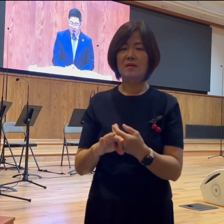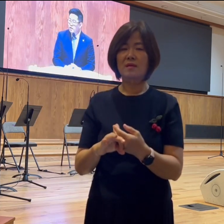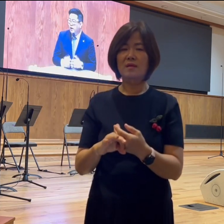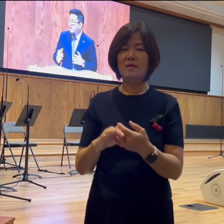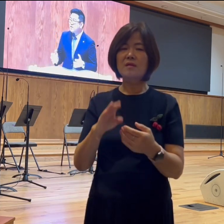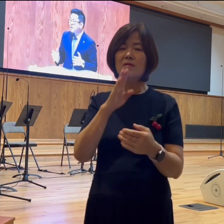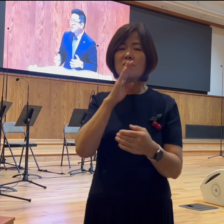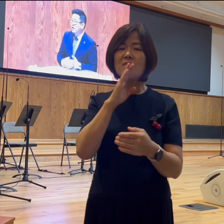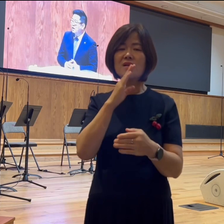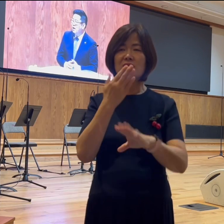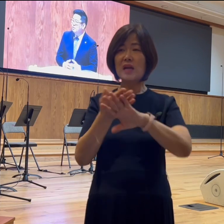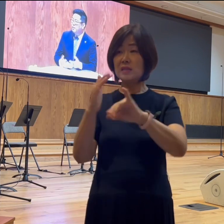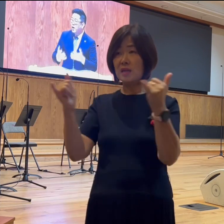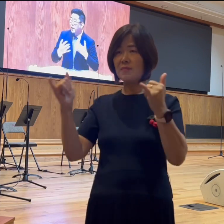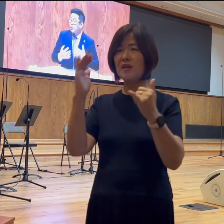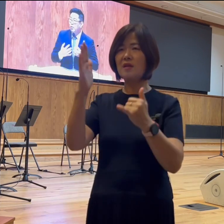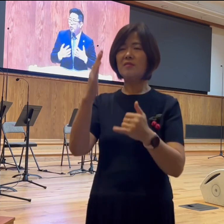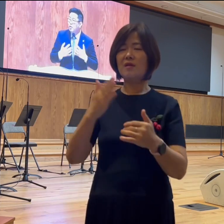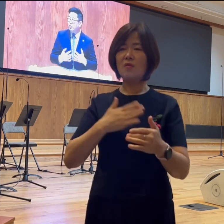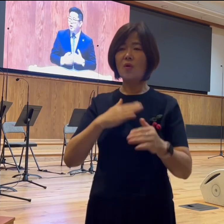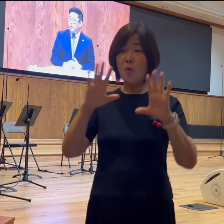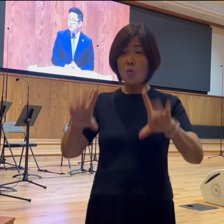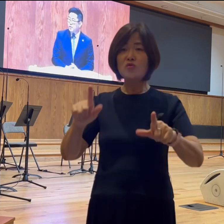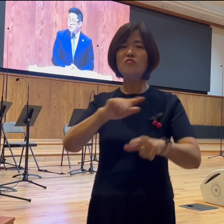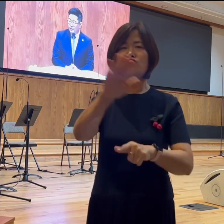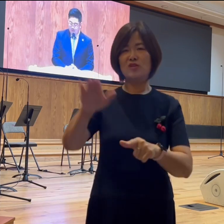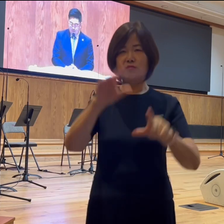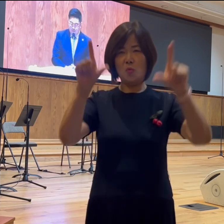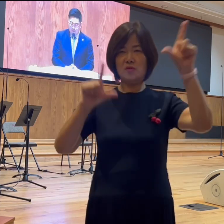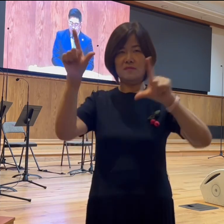아니 다른 사람들 얘기가 아닙니다. 바로 오늘 우리의 모습이죠.